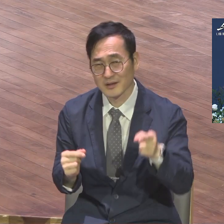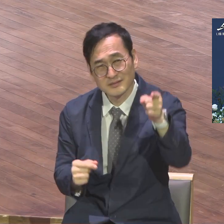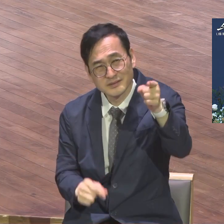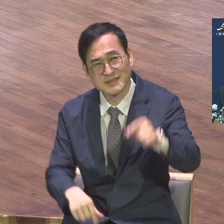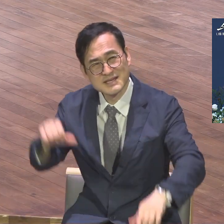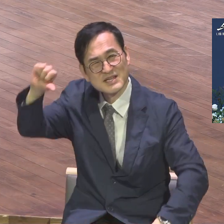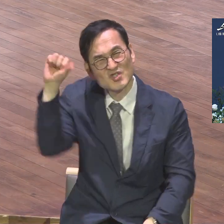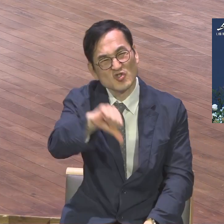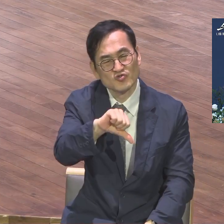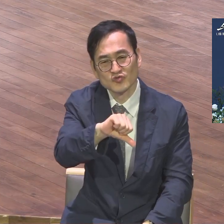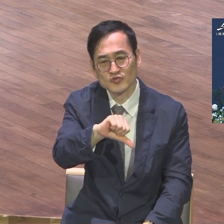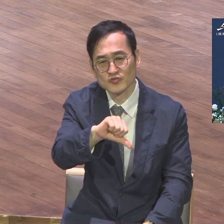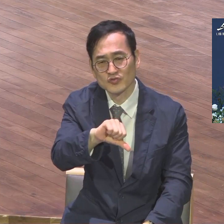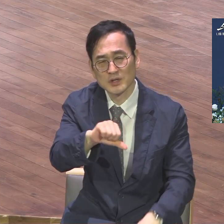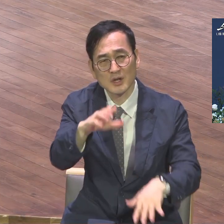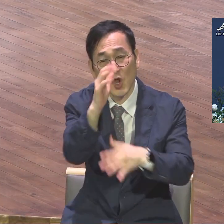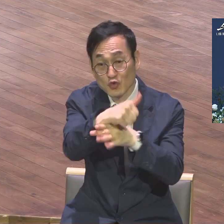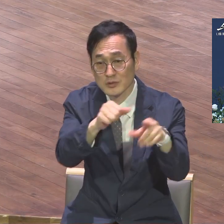한 이유가 어디 있느냐?